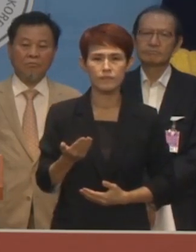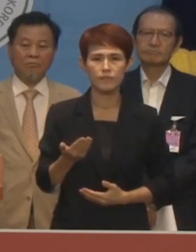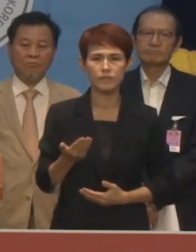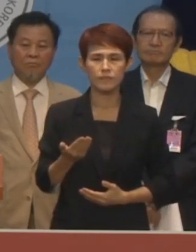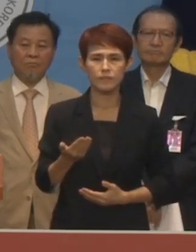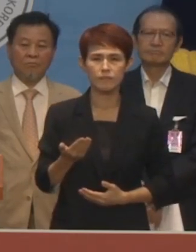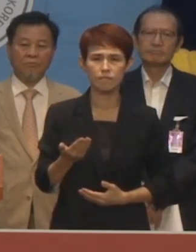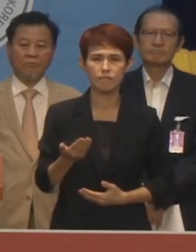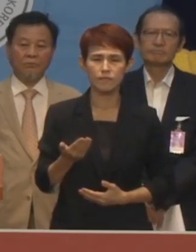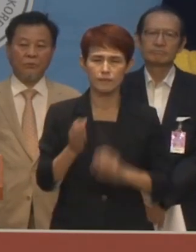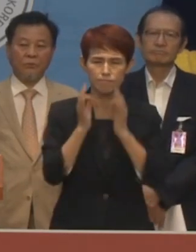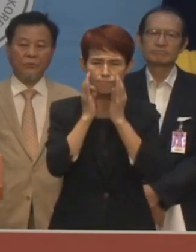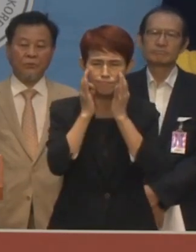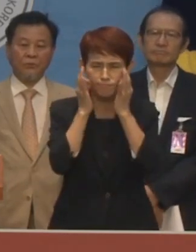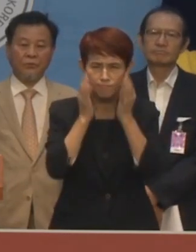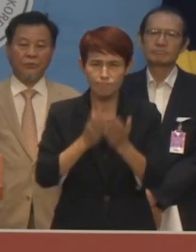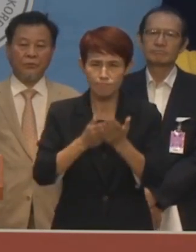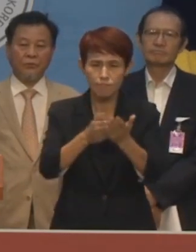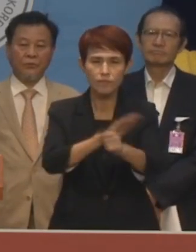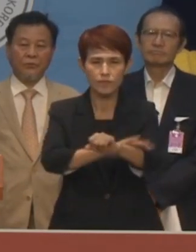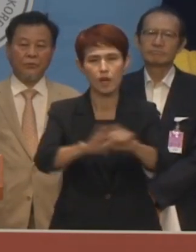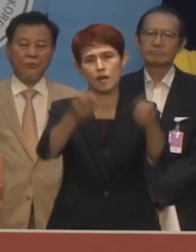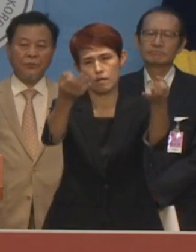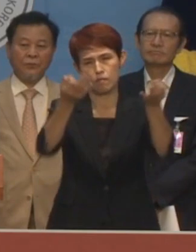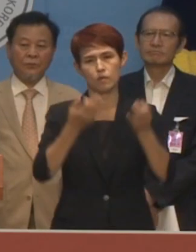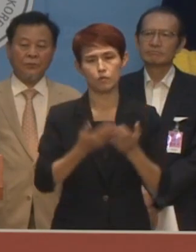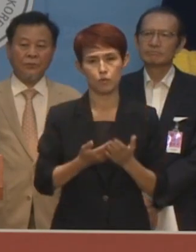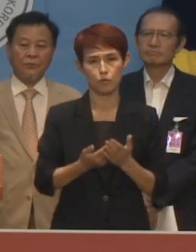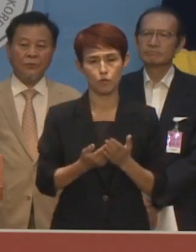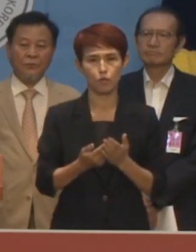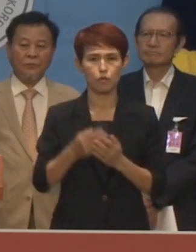후손분들의 절절한 호소를 기울여 주시고